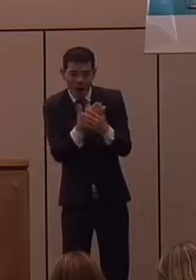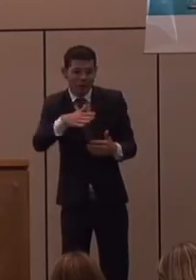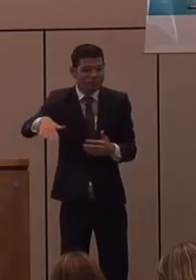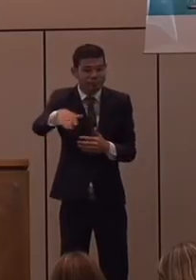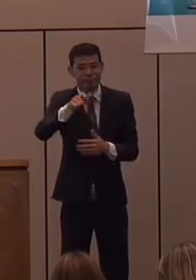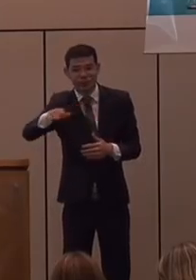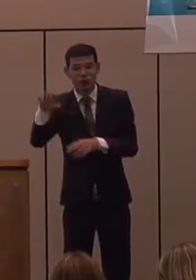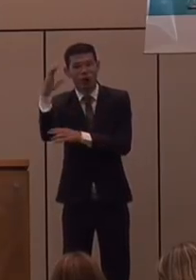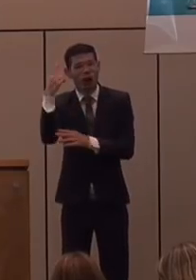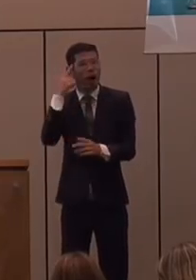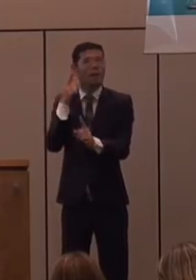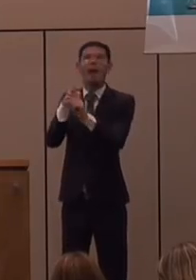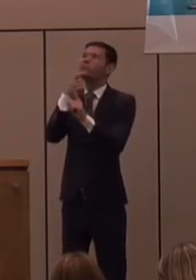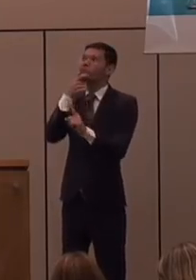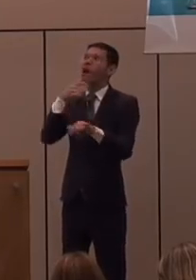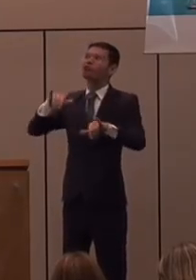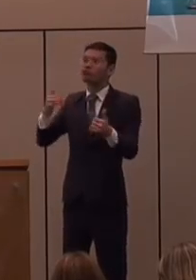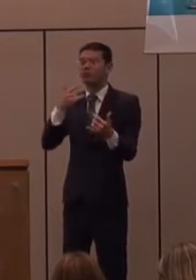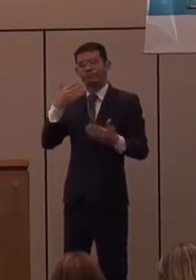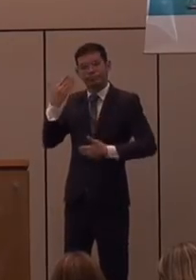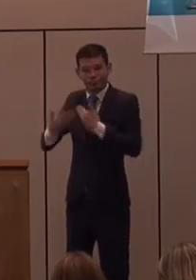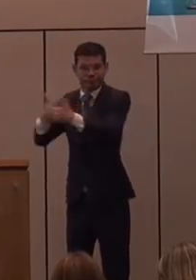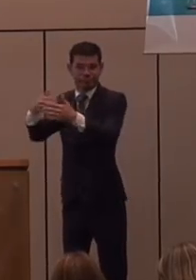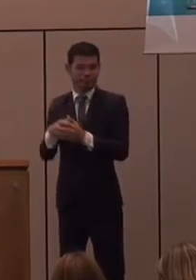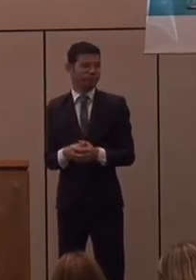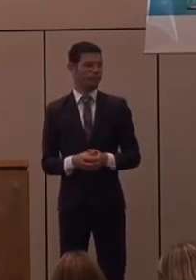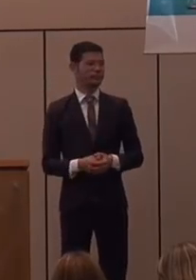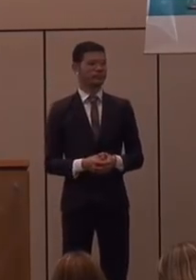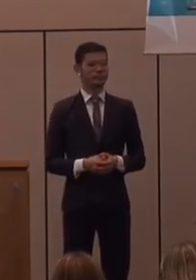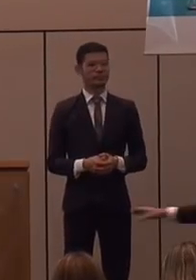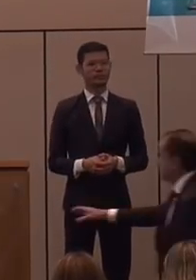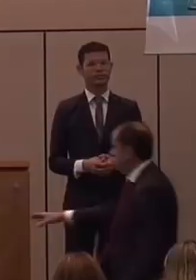colombianos juan carlos dos minutos